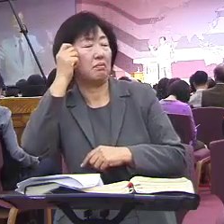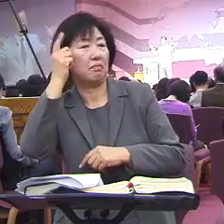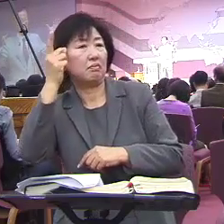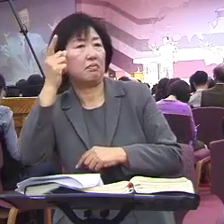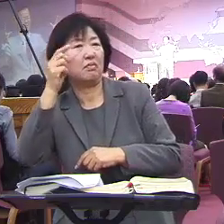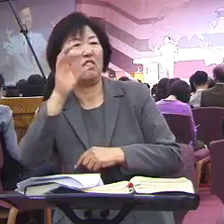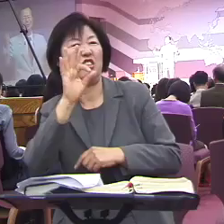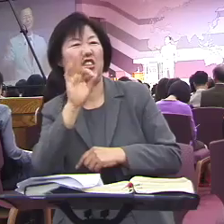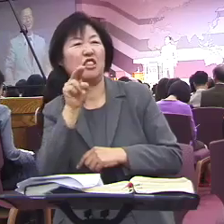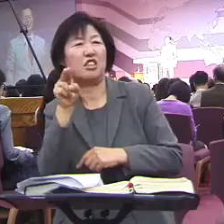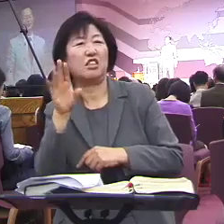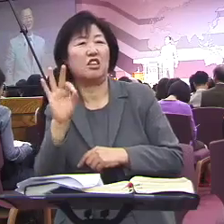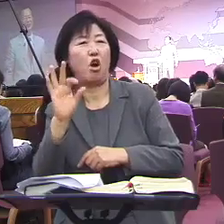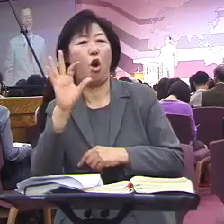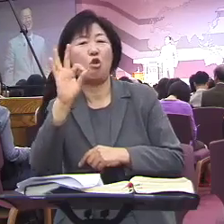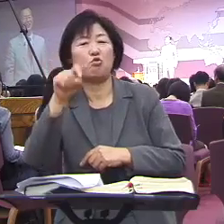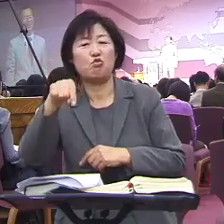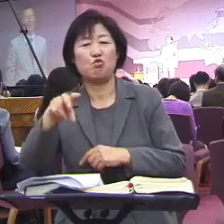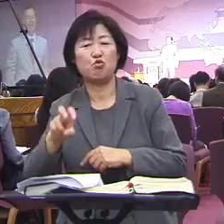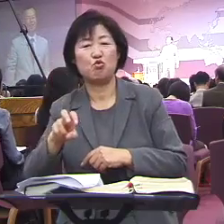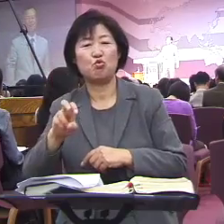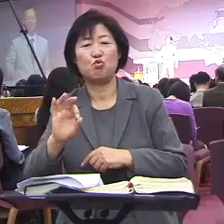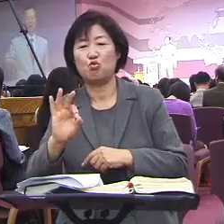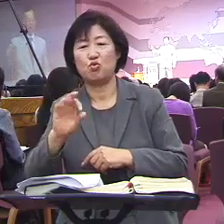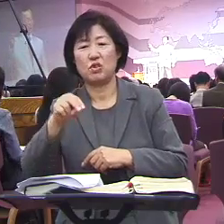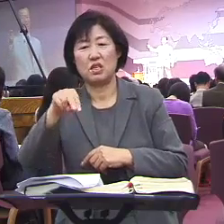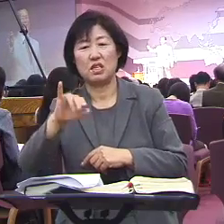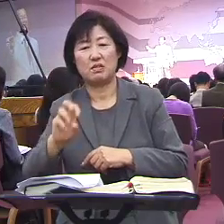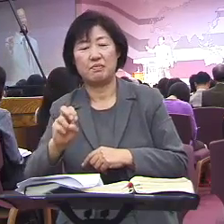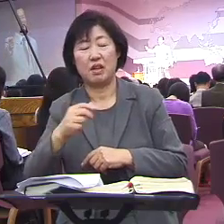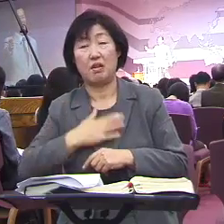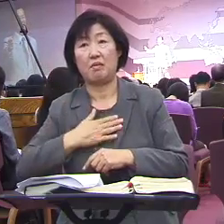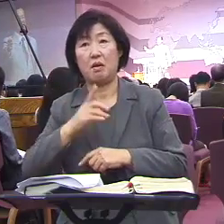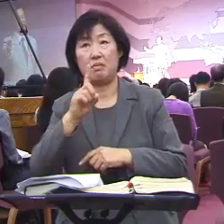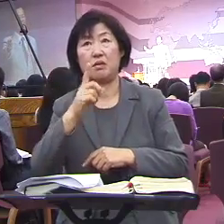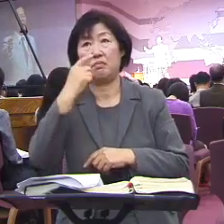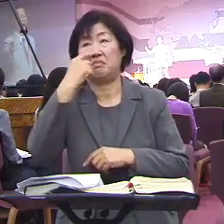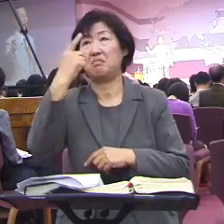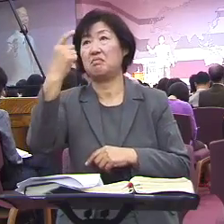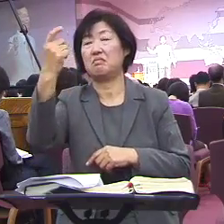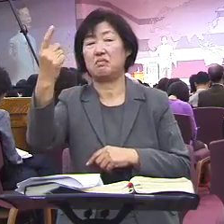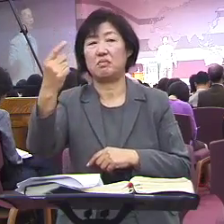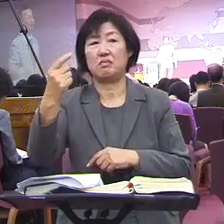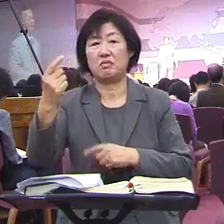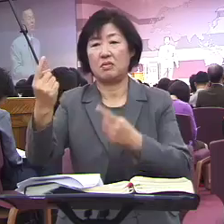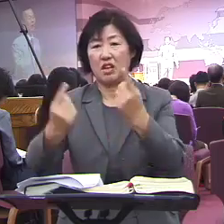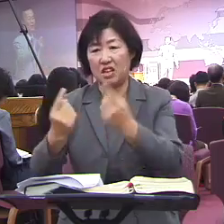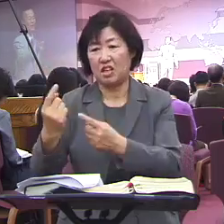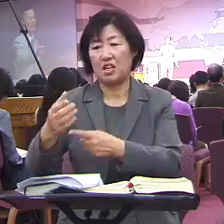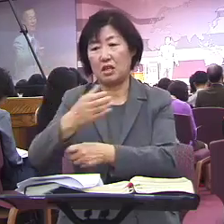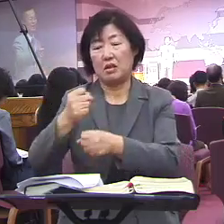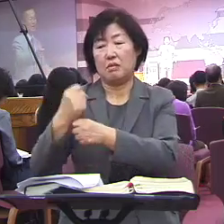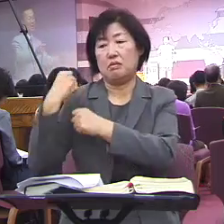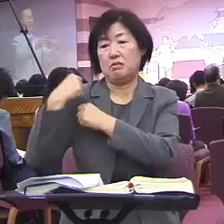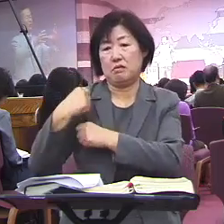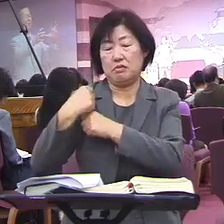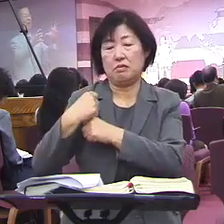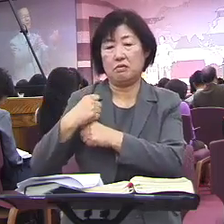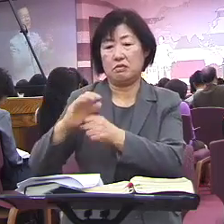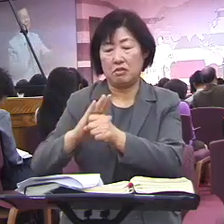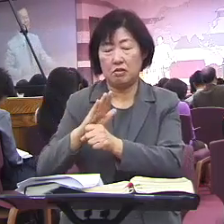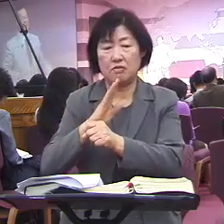무엇인가 영웅심을 우리가 누립니다. 그래서 내가 한번 멋지게 형제심을 한번 접어봐서